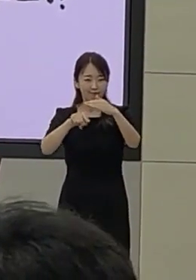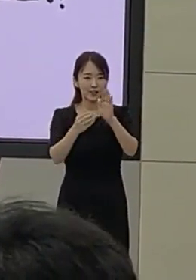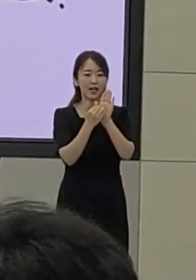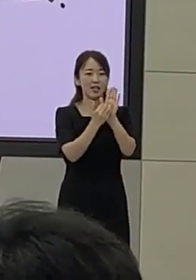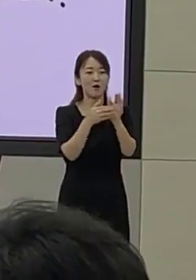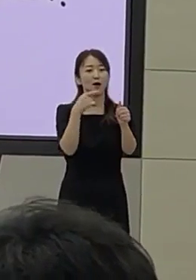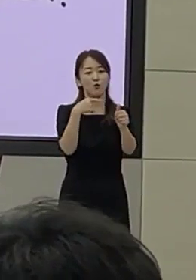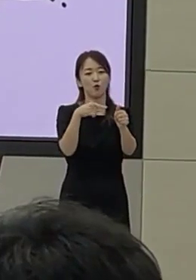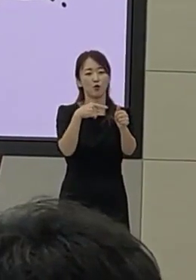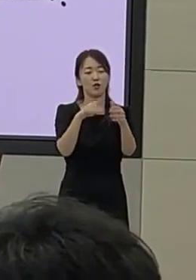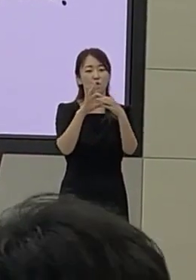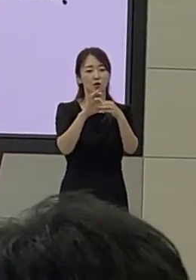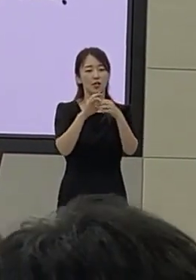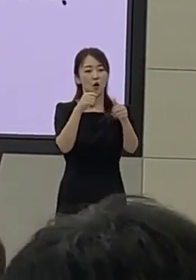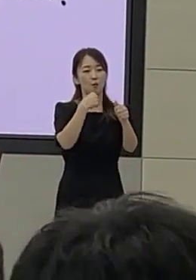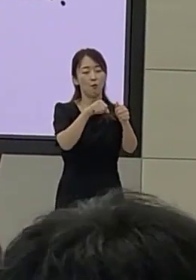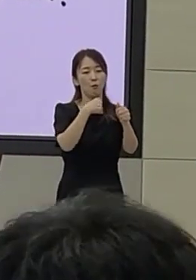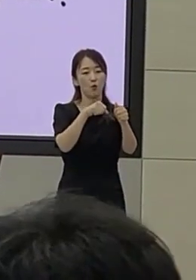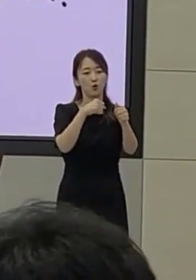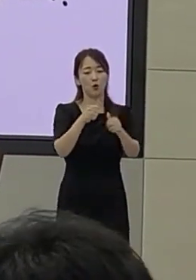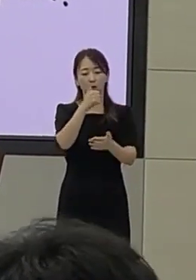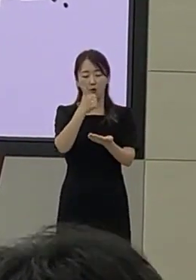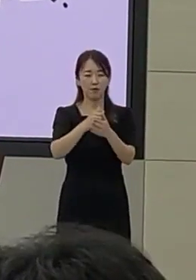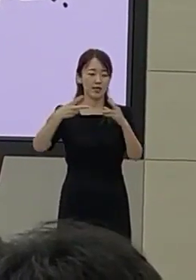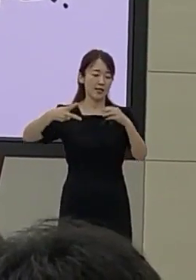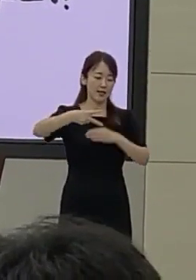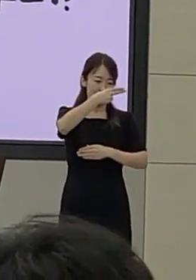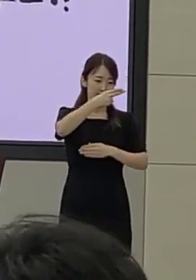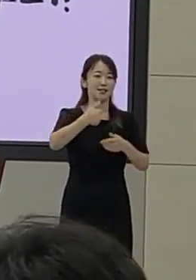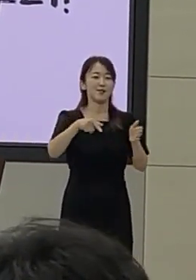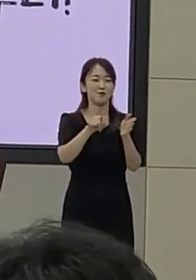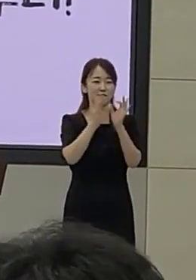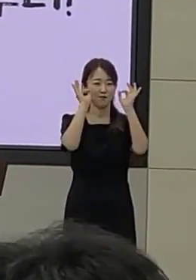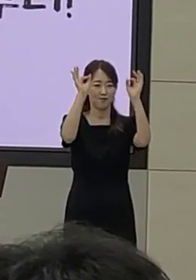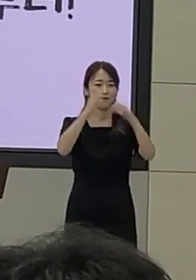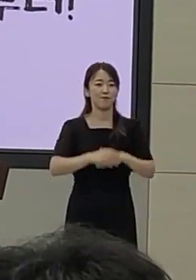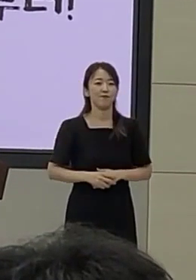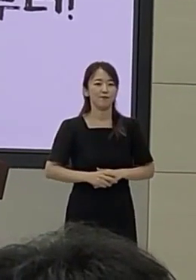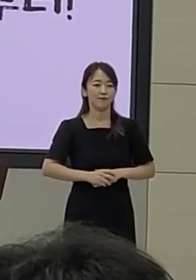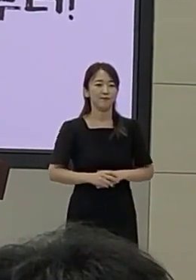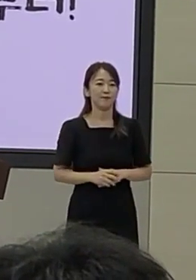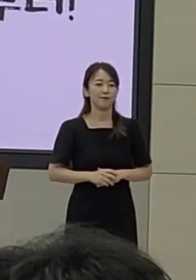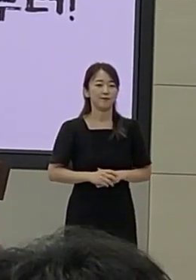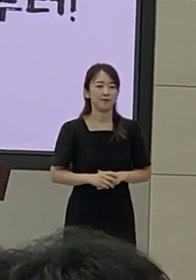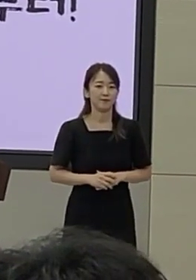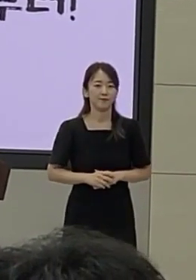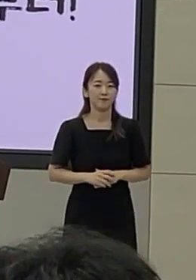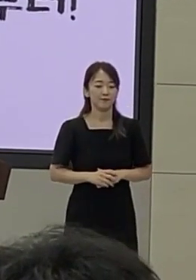찾아가는 예방교육으로 폭력과 범죄를 근절하는 데 최선을 다하겠습니다.